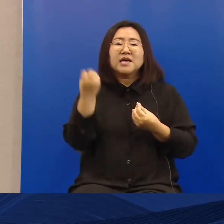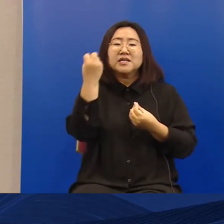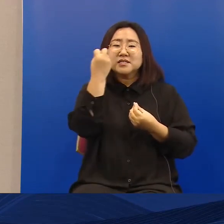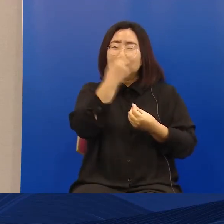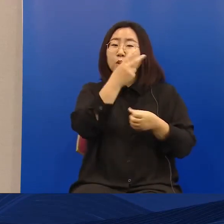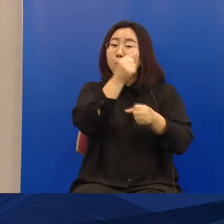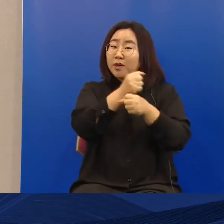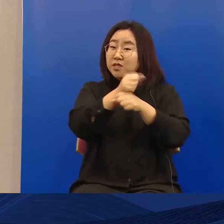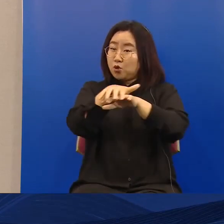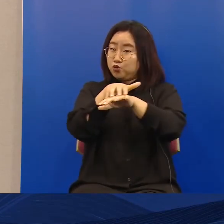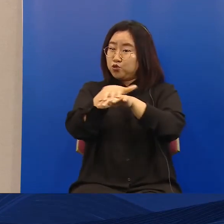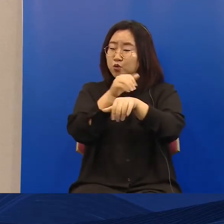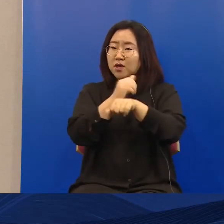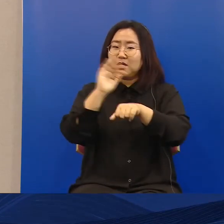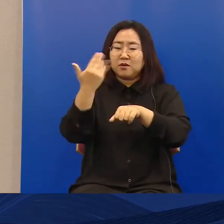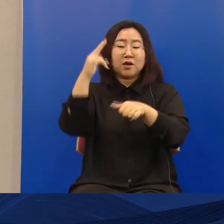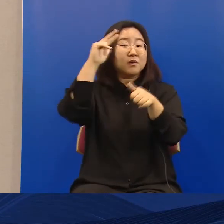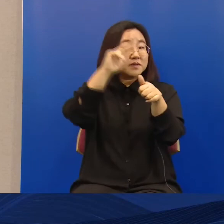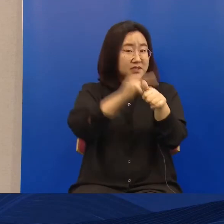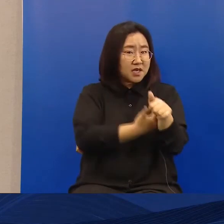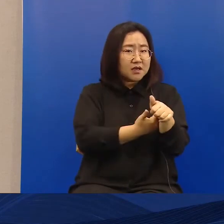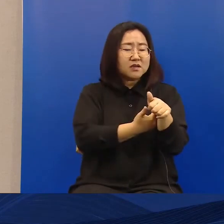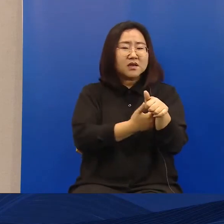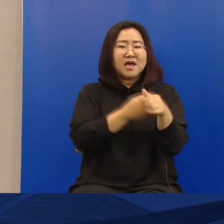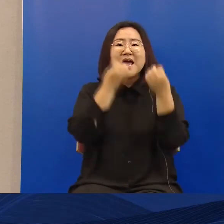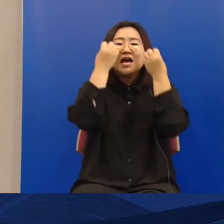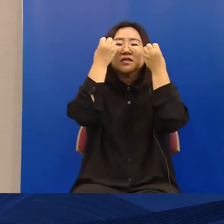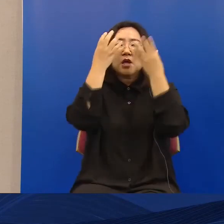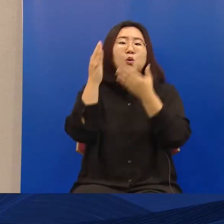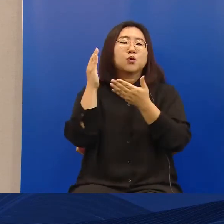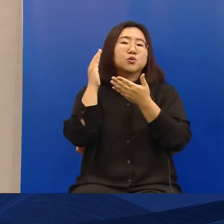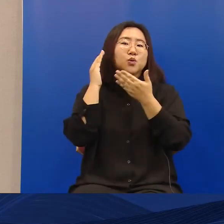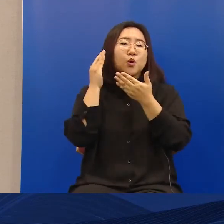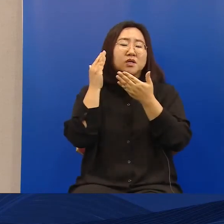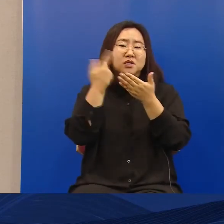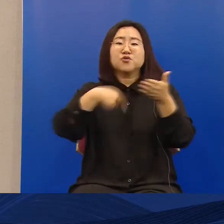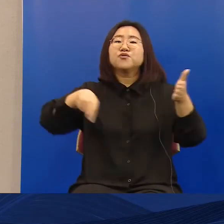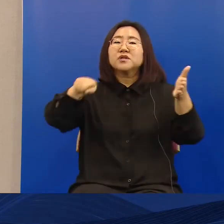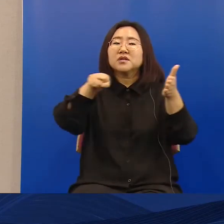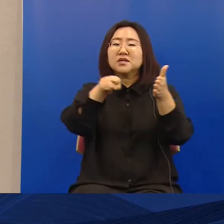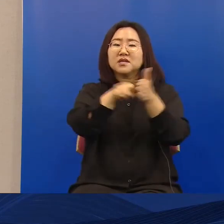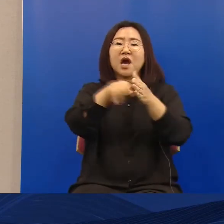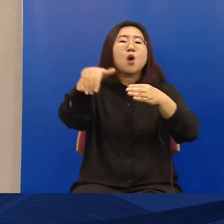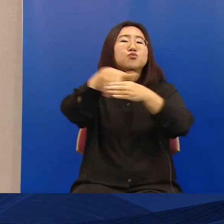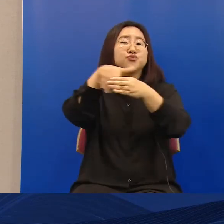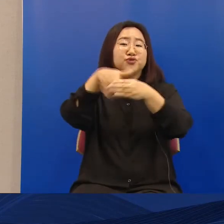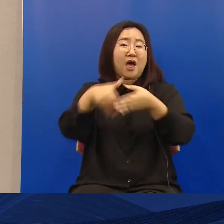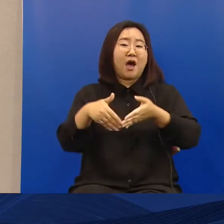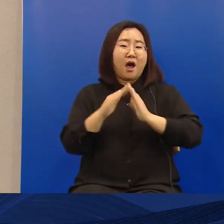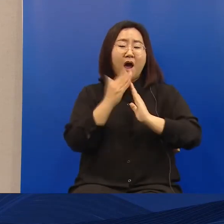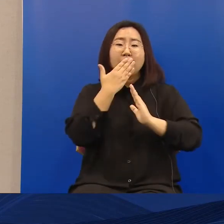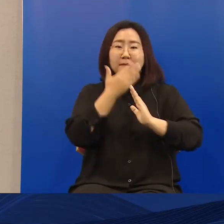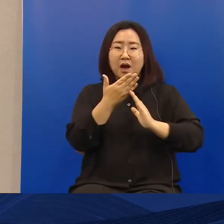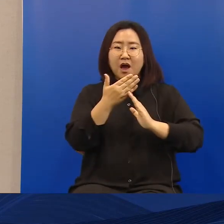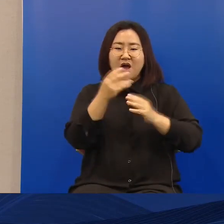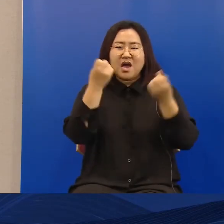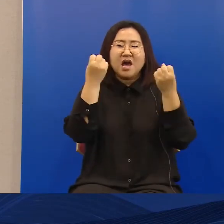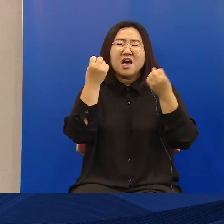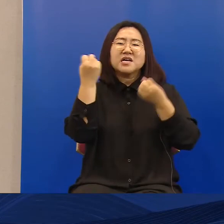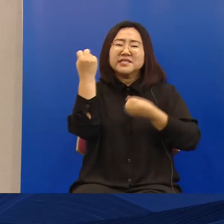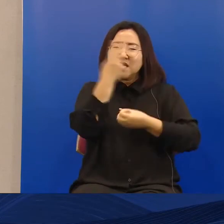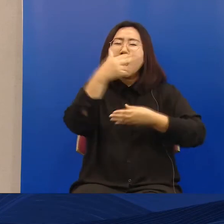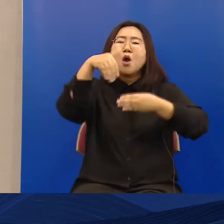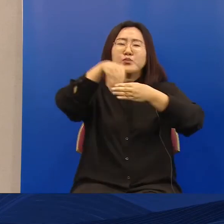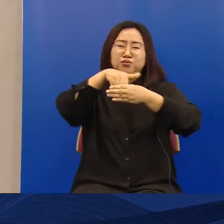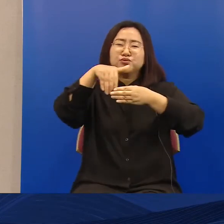겁니다. 이렇게 되다 보면 자연스럽게 새로운 농인들을 향한 문화가 이루어지겠죠.